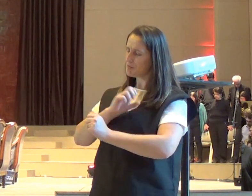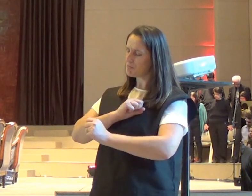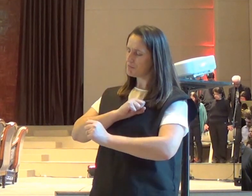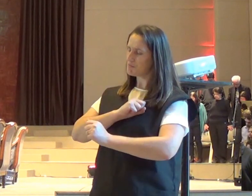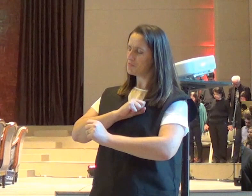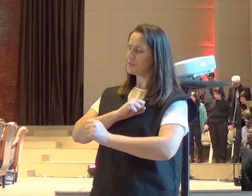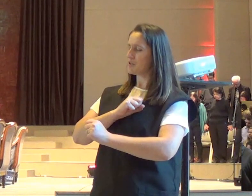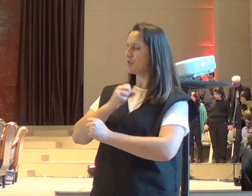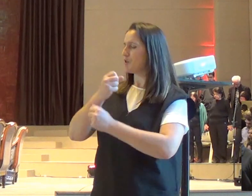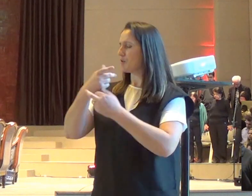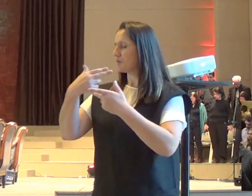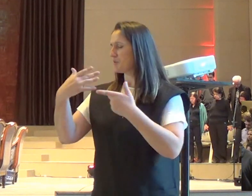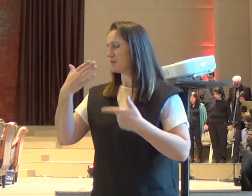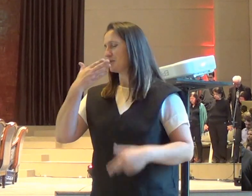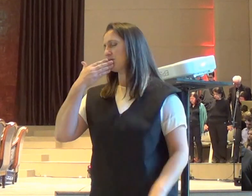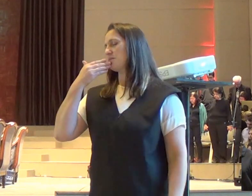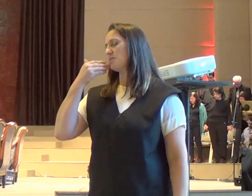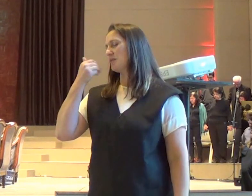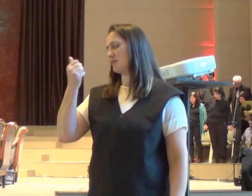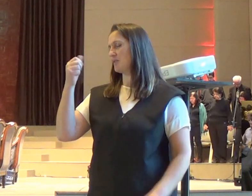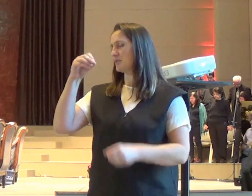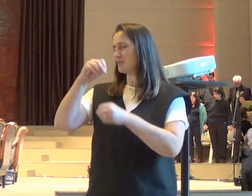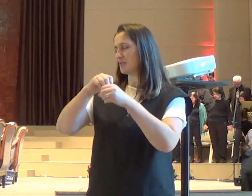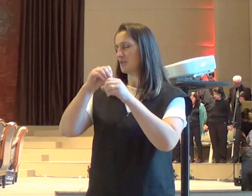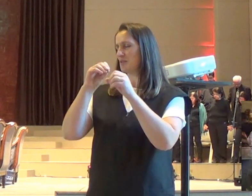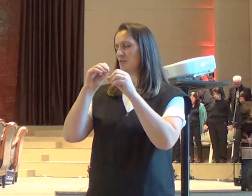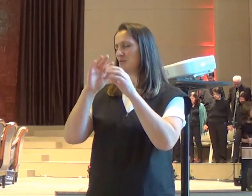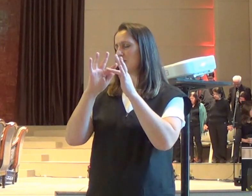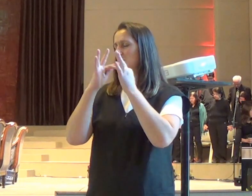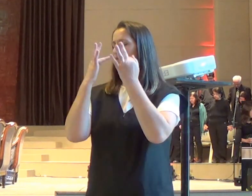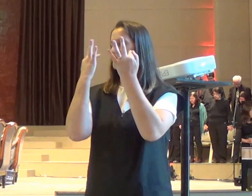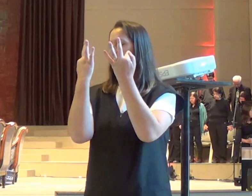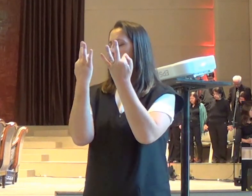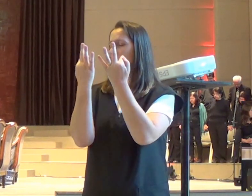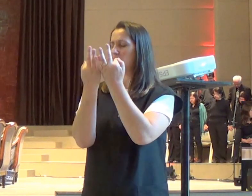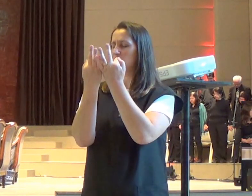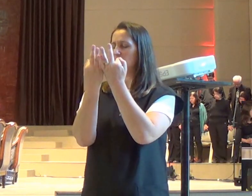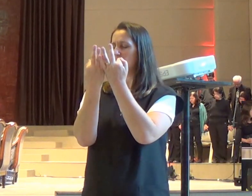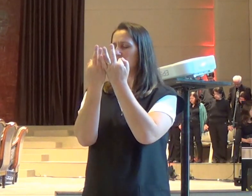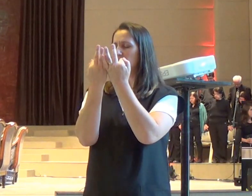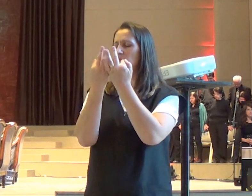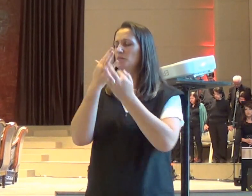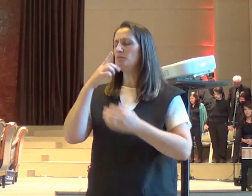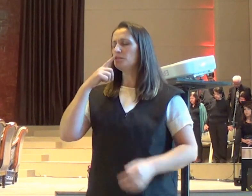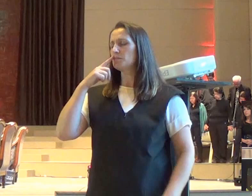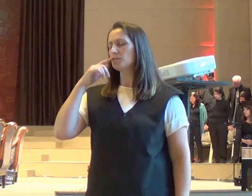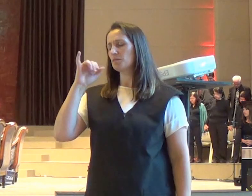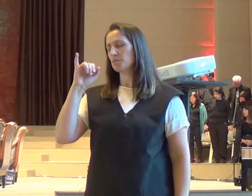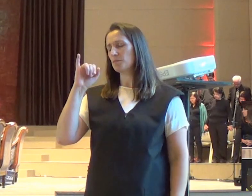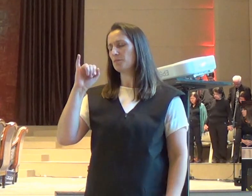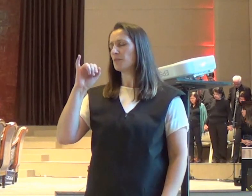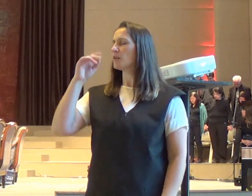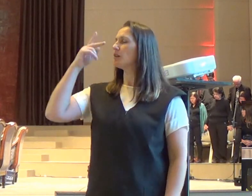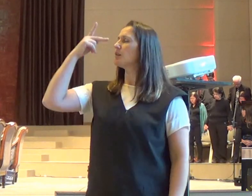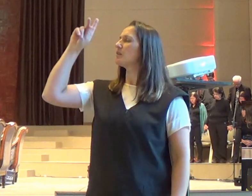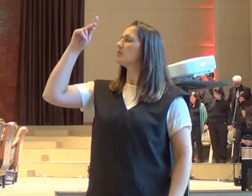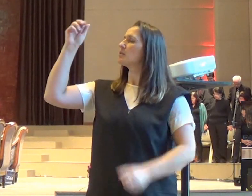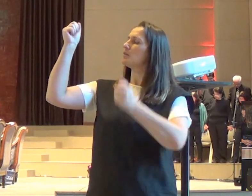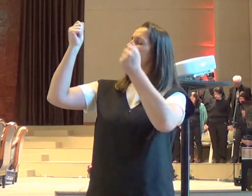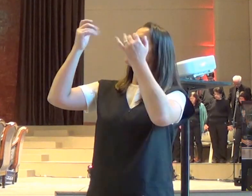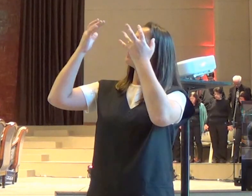coisas melhores na casa da gente na casa dos nossos queridos pai que a tua